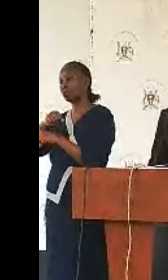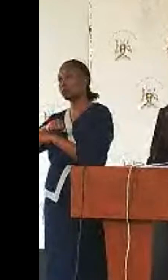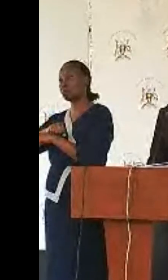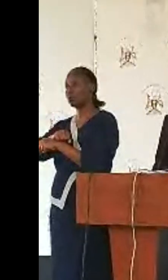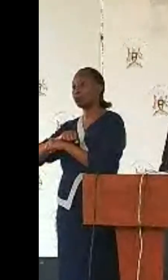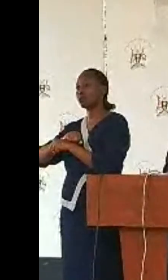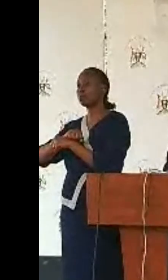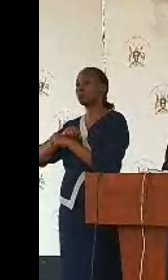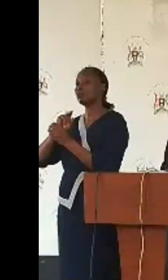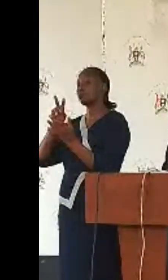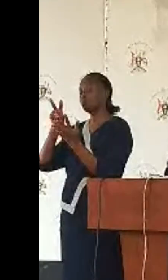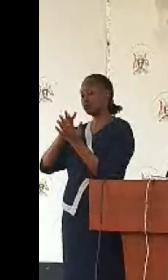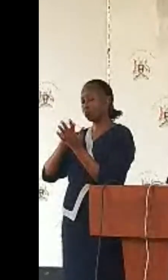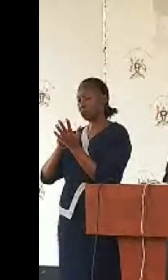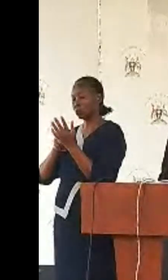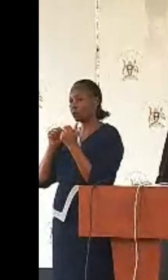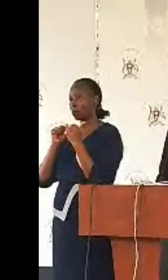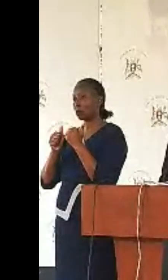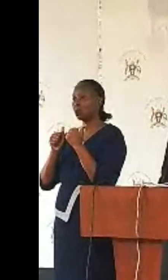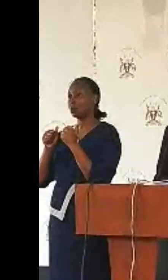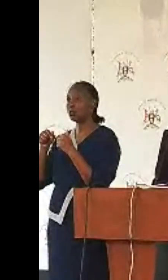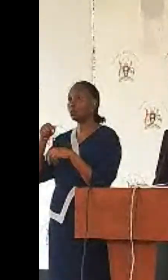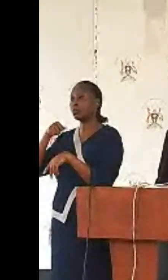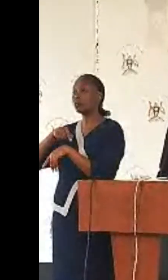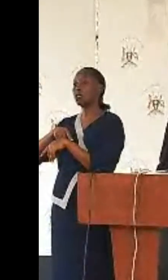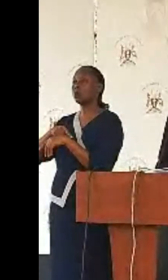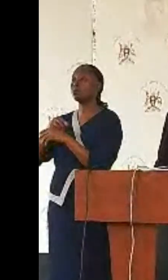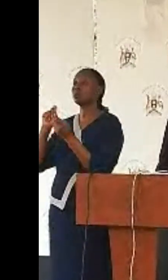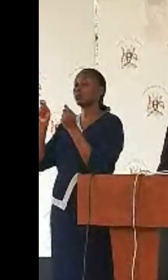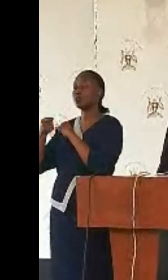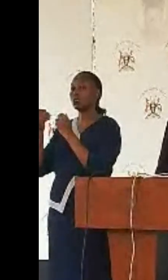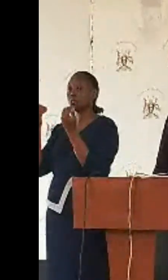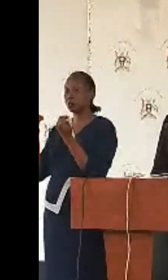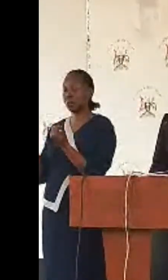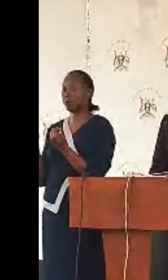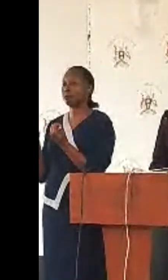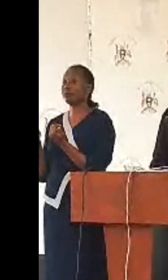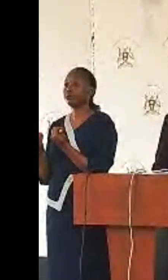kye kiseera okuddamu okukyusa singa baba nga waliwo ensobi ezaakolebwa.